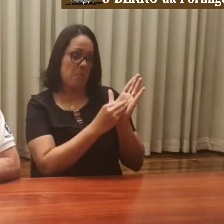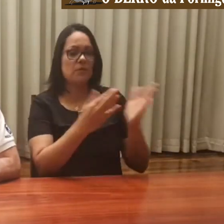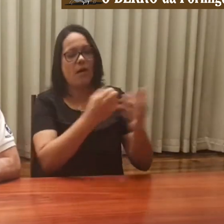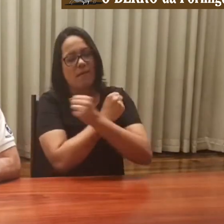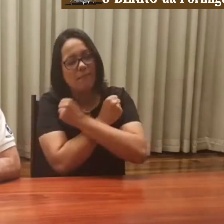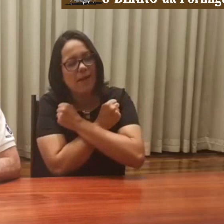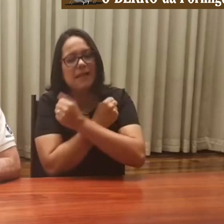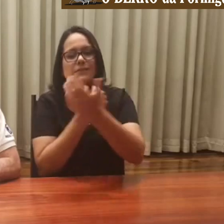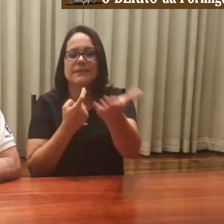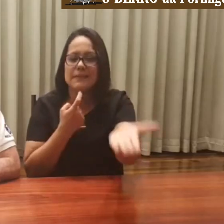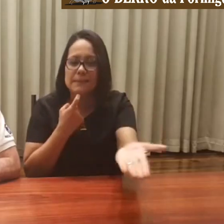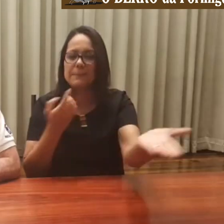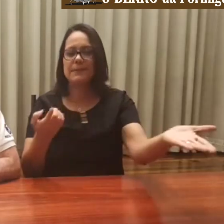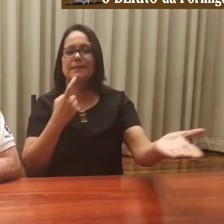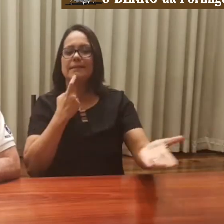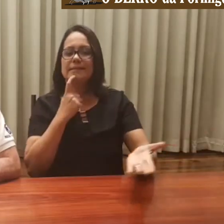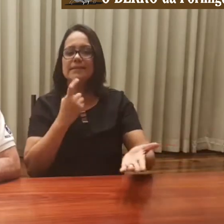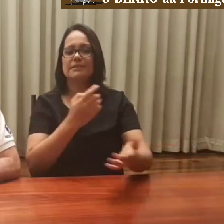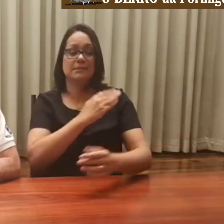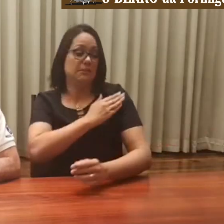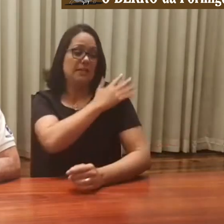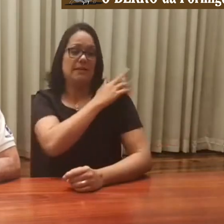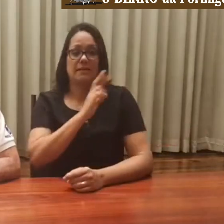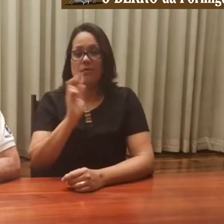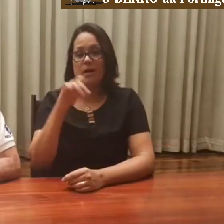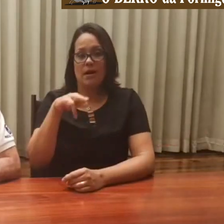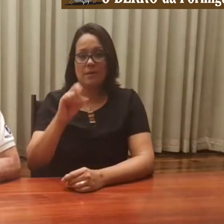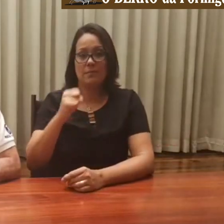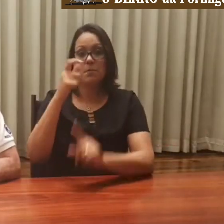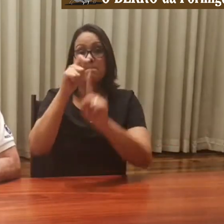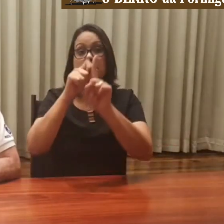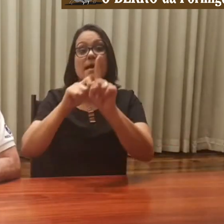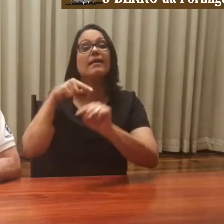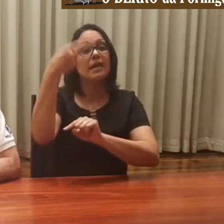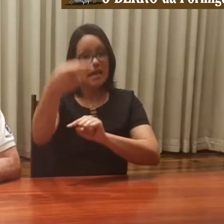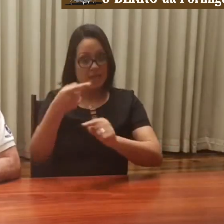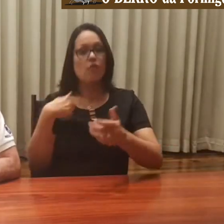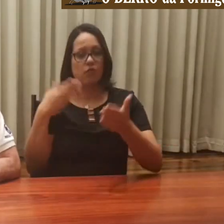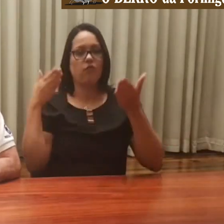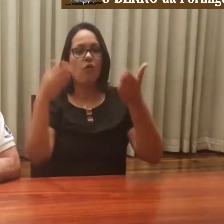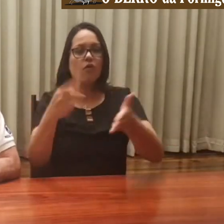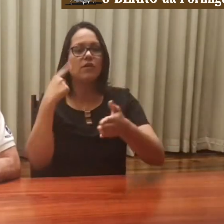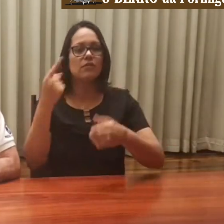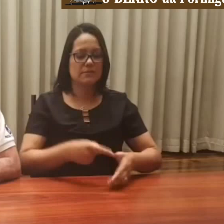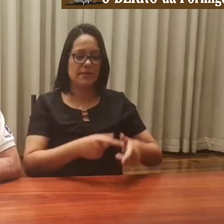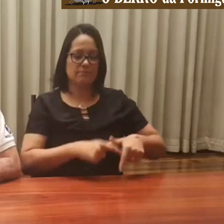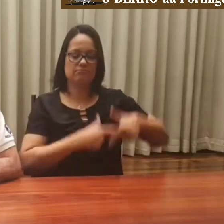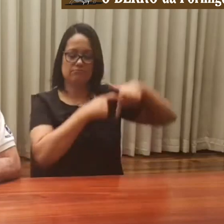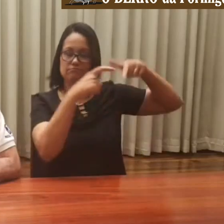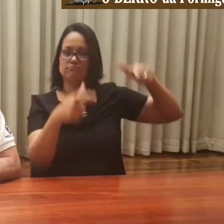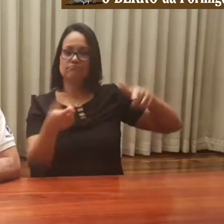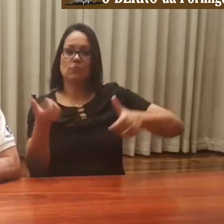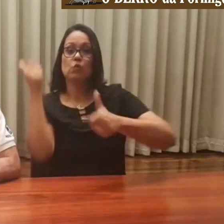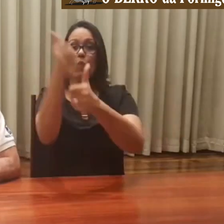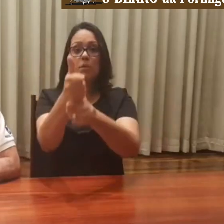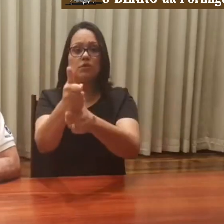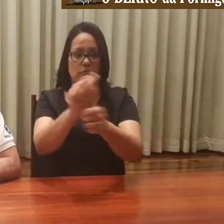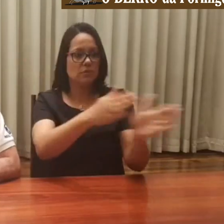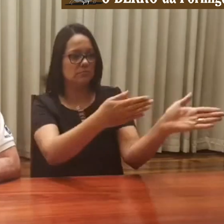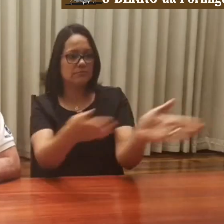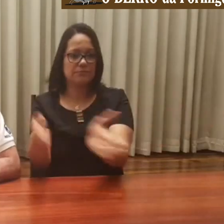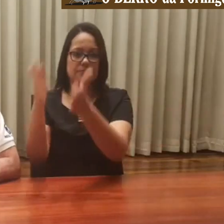General Ramos. No começo do mês que vem, estaremos aí na tua passagem de comando, para quem vai sucedê-lo, obviamente,